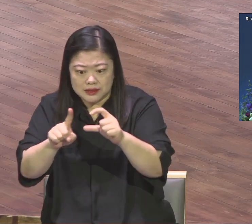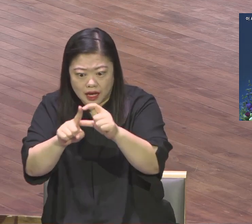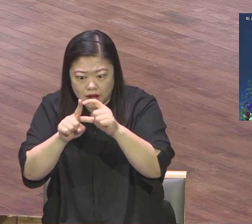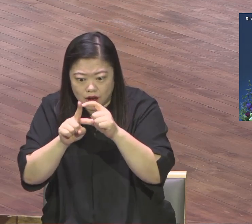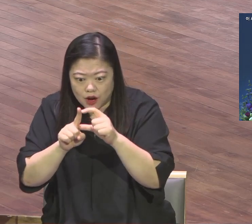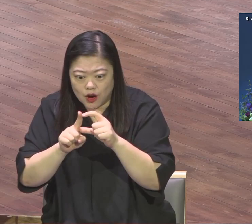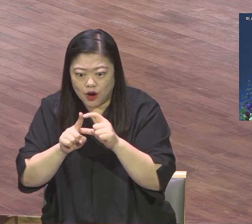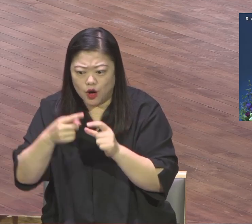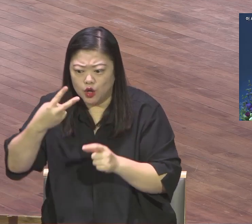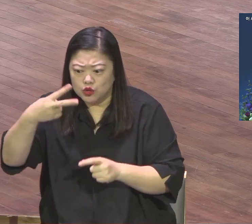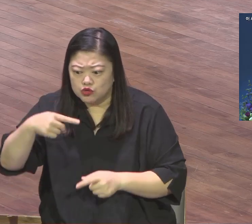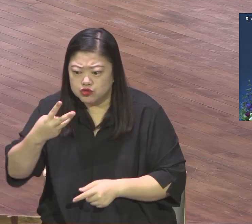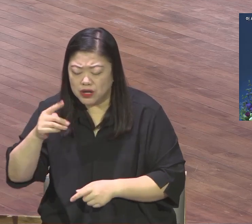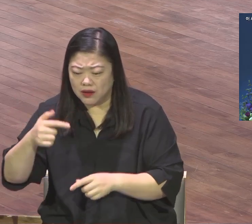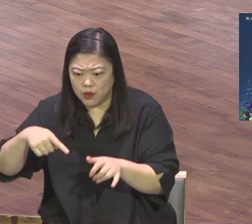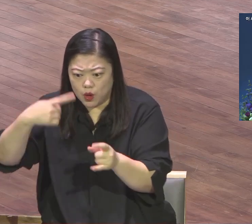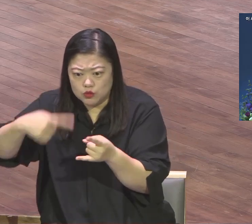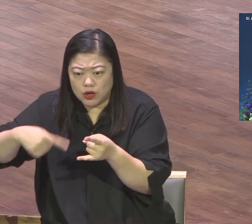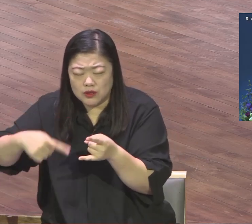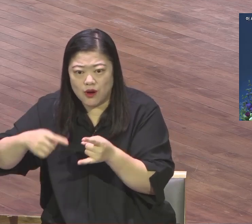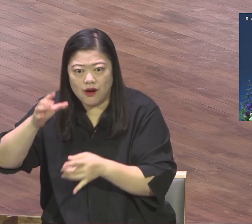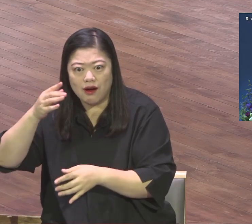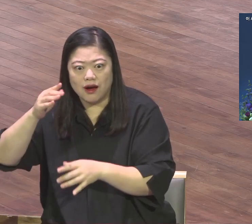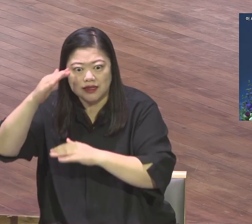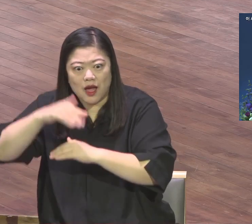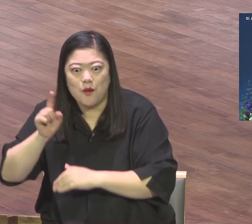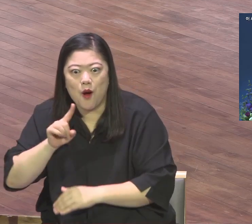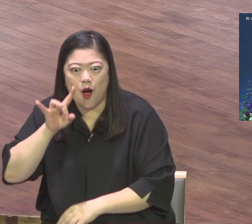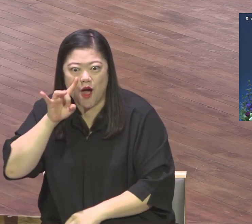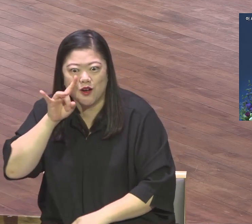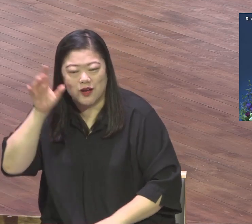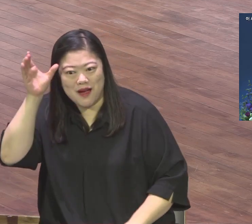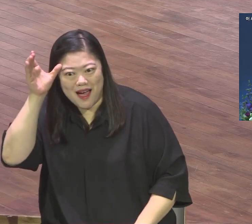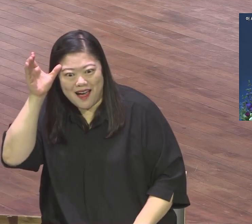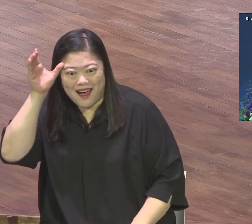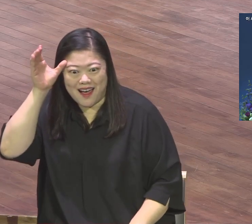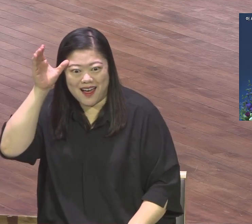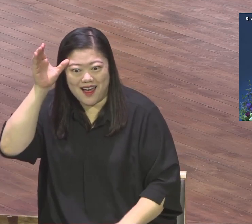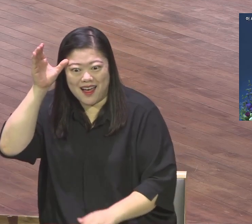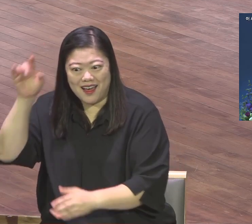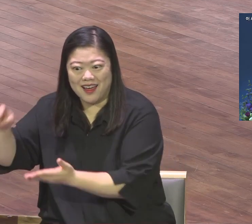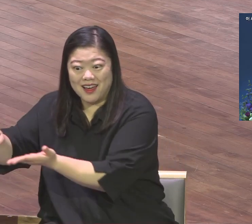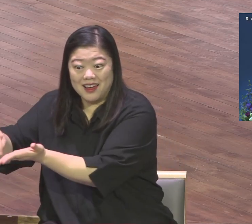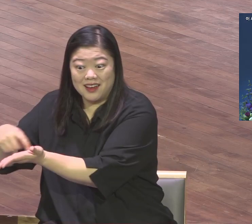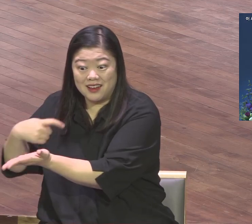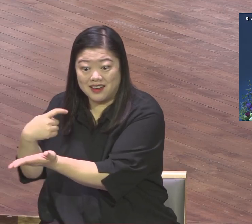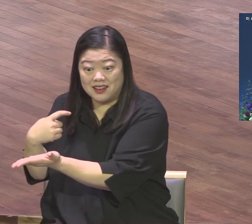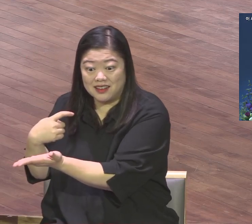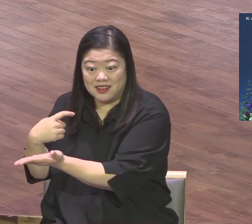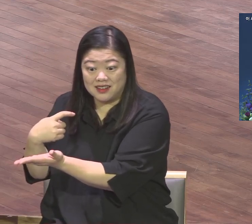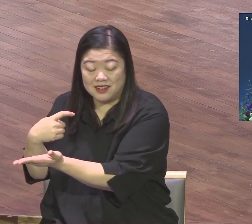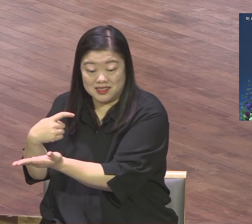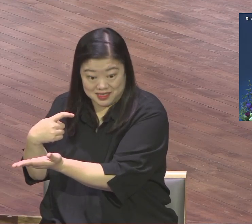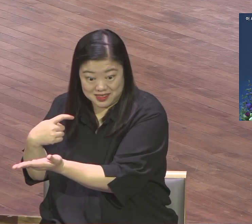설교가 기대된다고 어떻게 말씀하시는지 이런 옥토밭이 되어서 말이에요. 말씀을